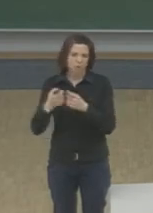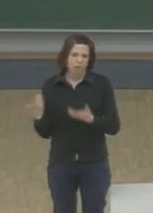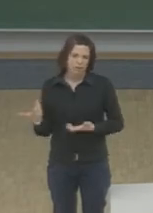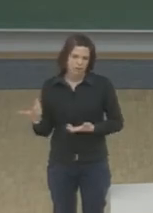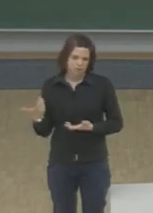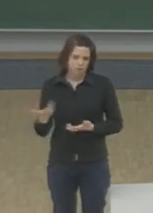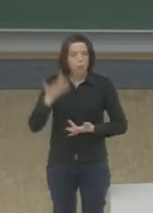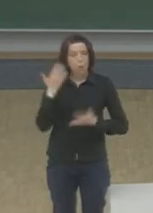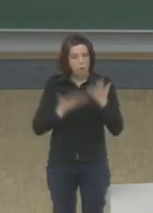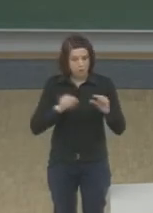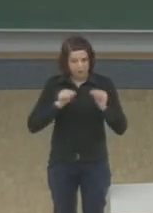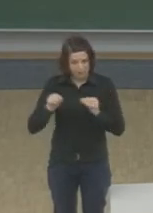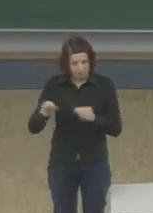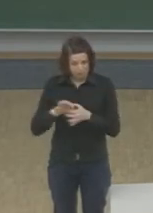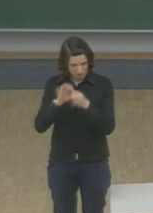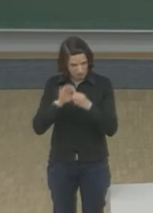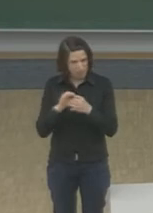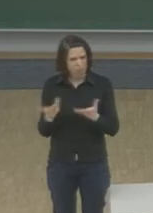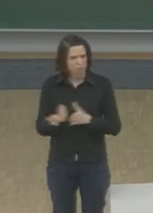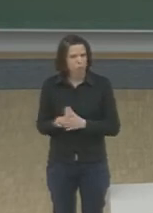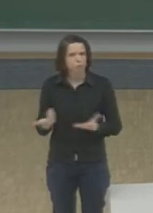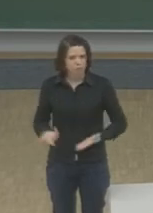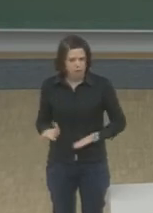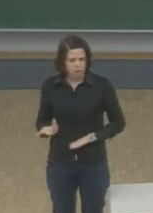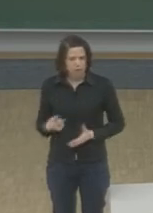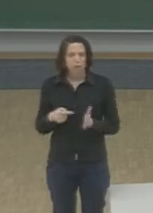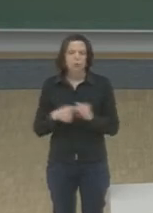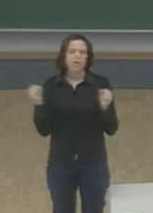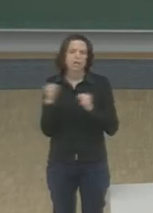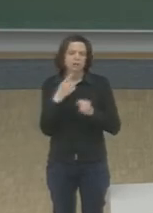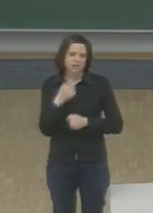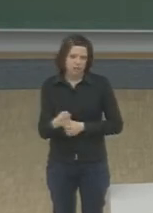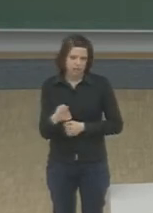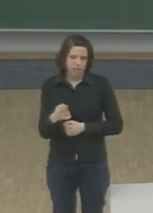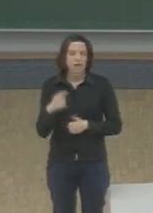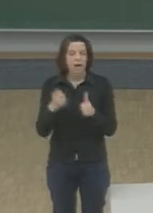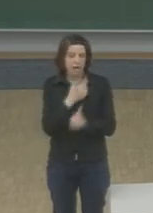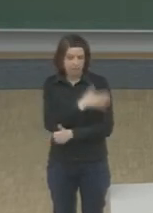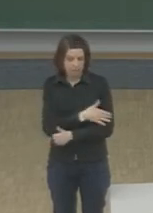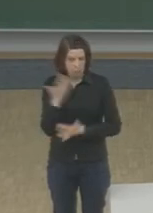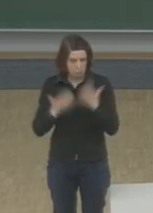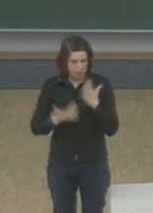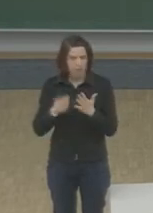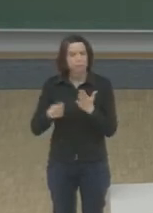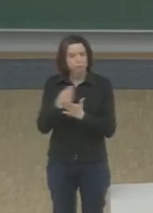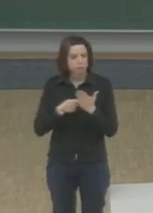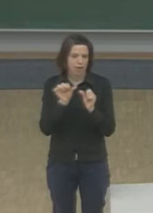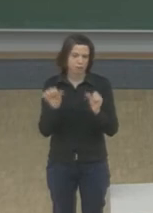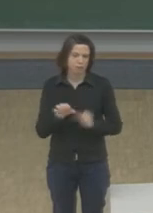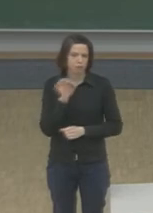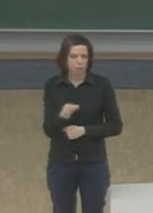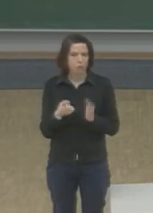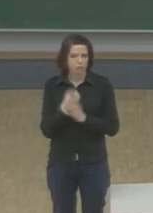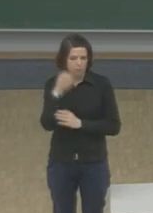Mathematikunterricht kommt jetzt insofern ins Spiel, als nach Winter die Mathematik nicht nur das Beschreibungsmittel für Naturwissenschaftler und das Arbeitsmittel